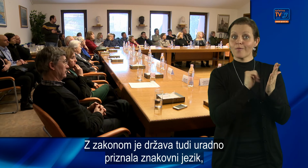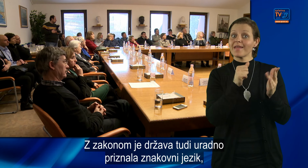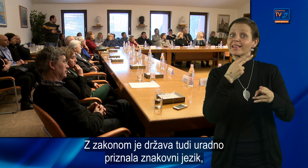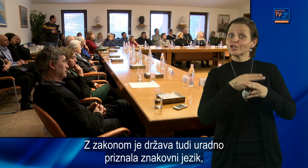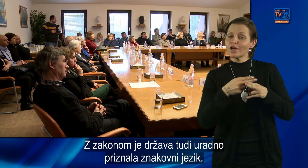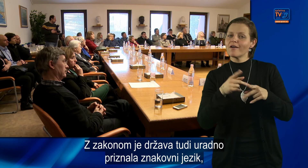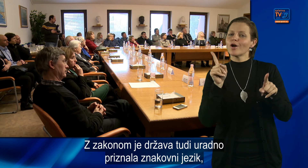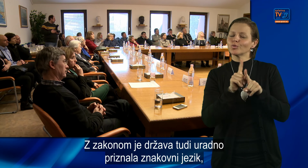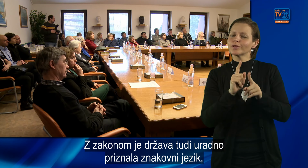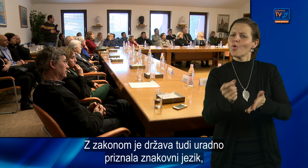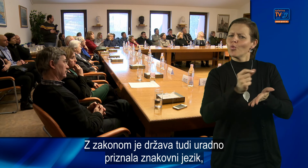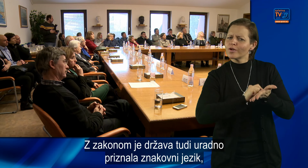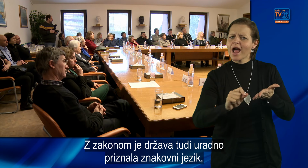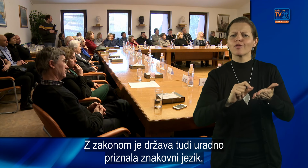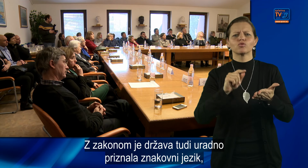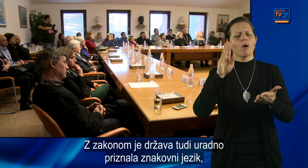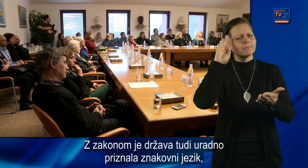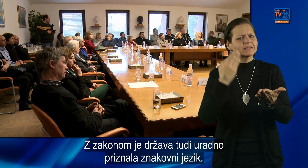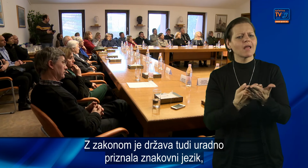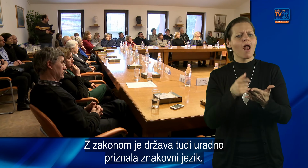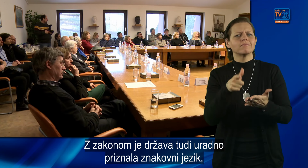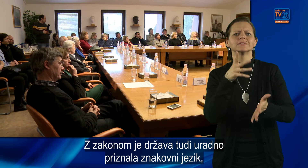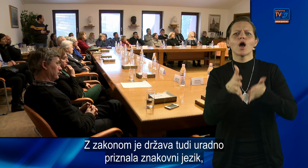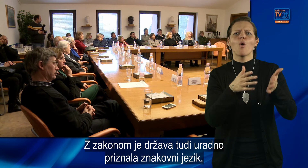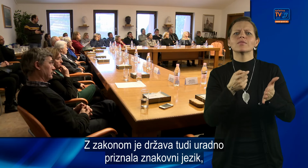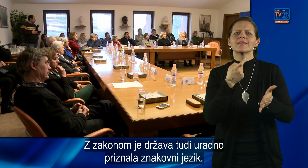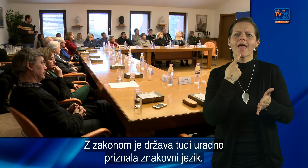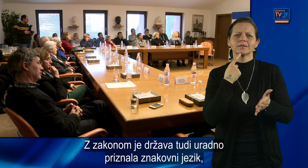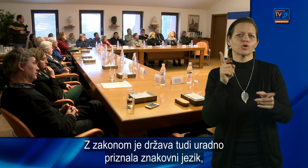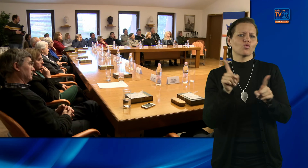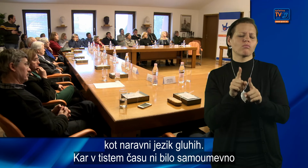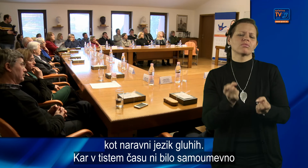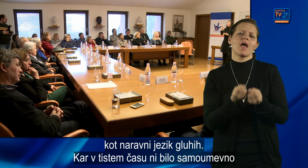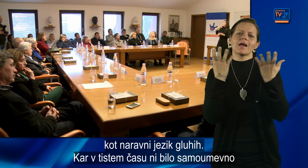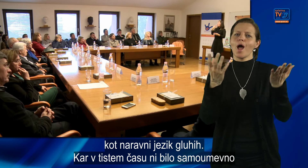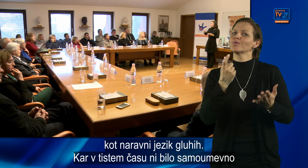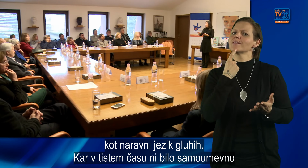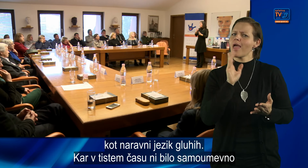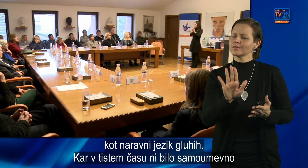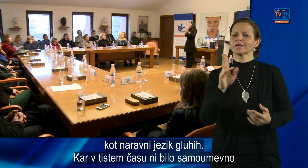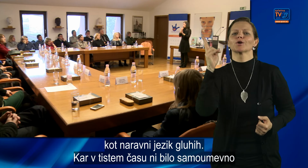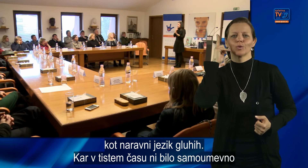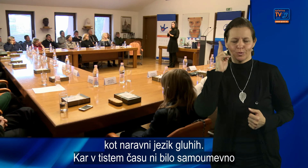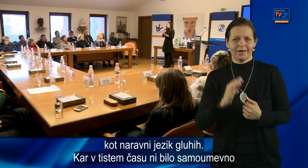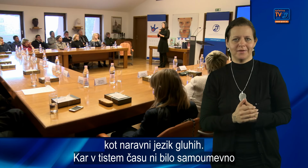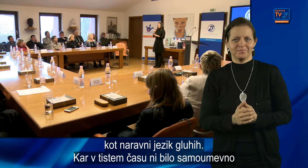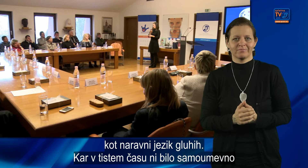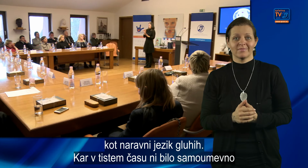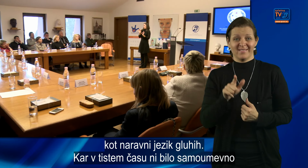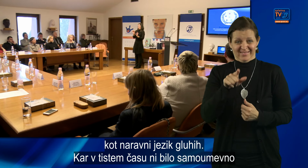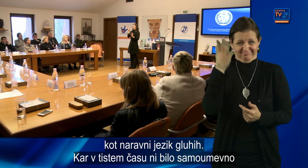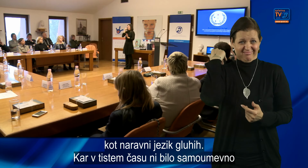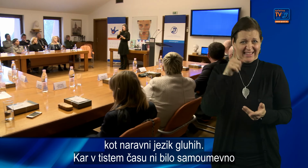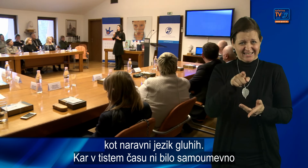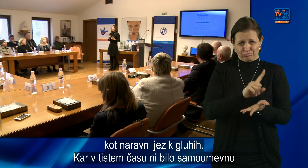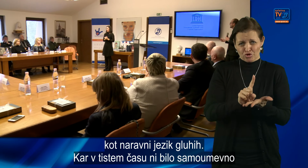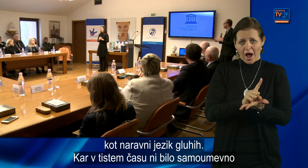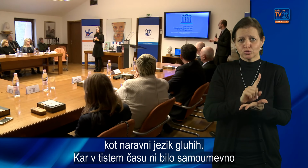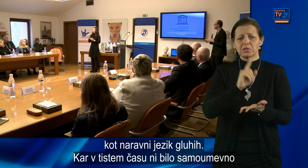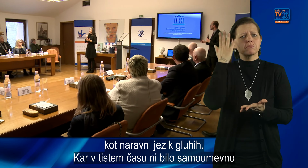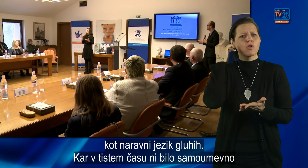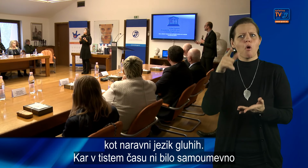Z zakonom je država tudi uradno priznala znakovni jezik kot naravni jezik gluhih. Kar v tistem